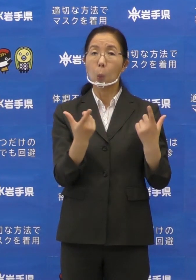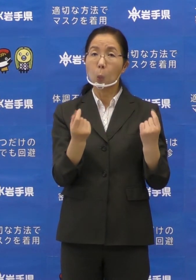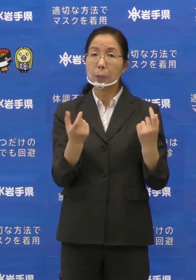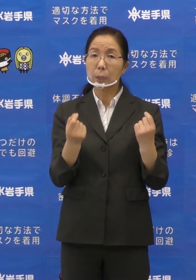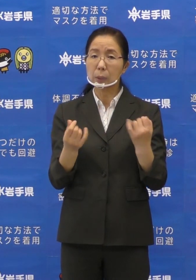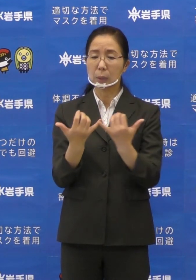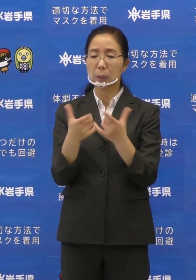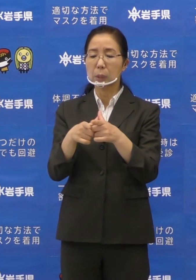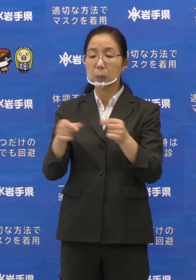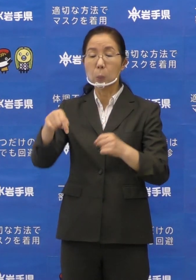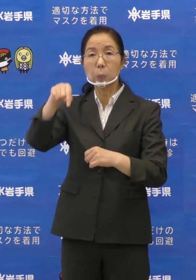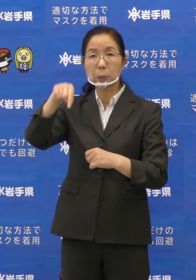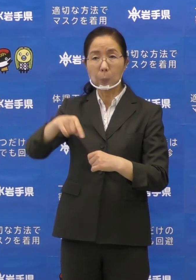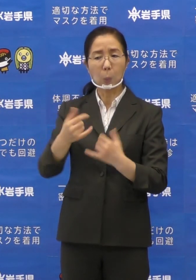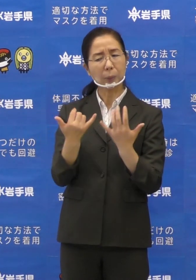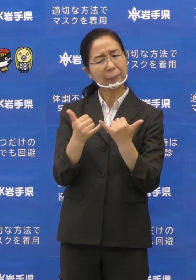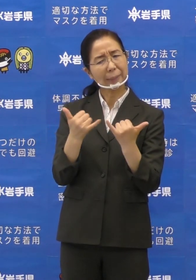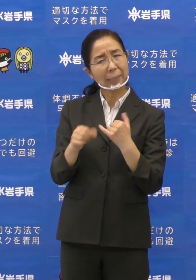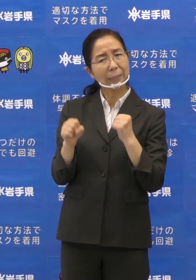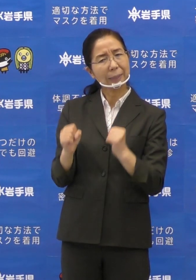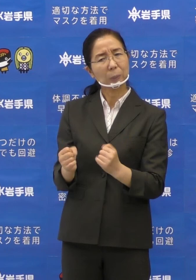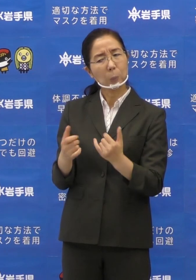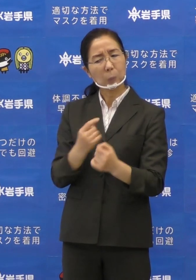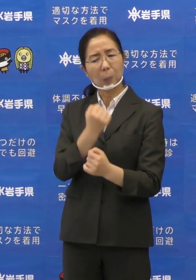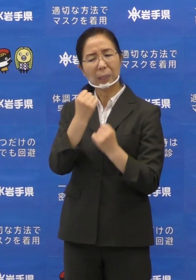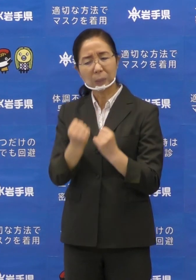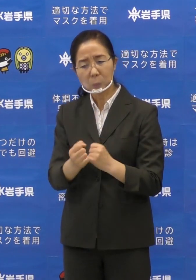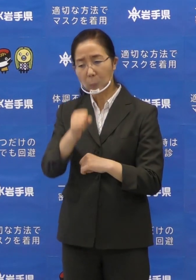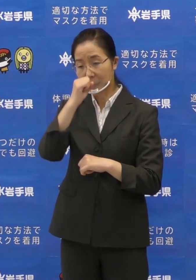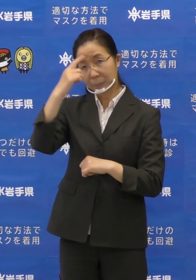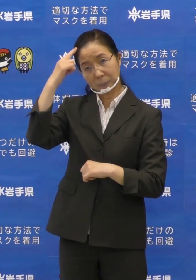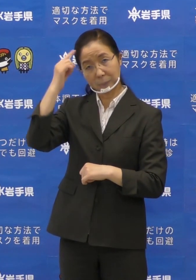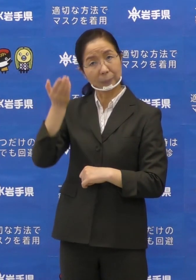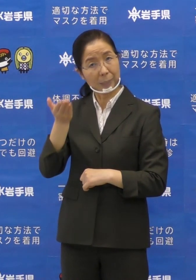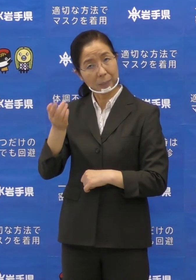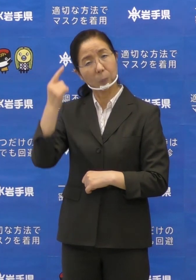もいた方がいいなと私は思っております。